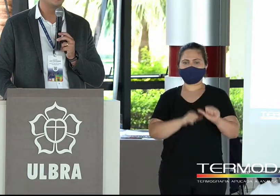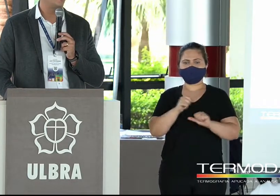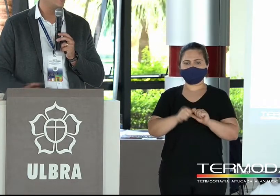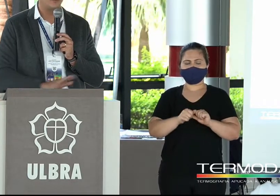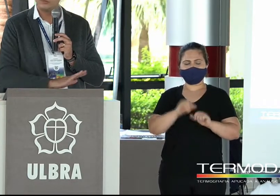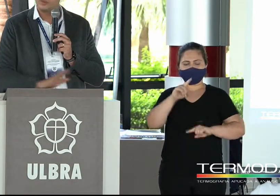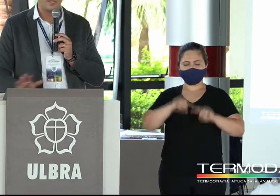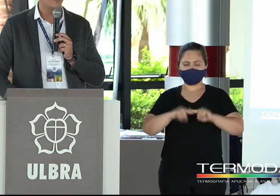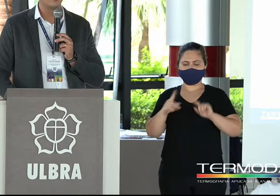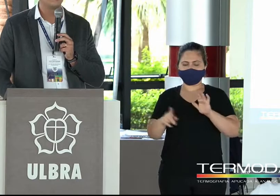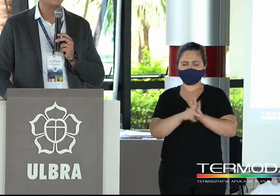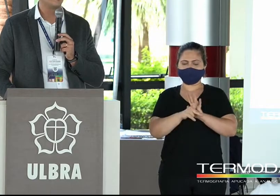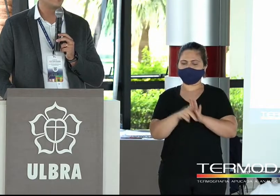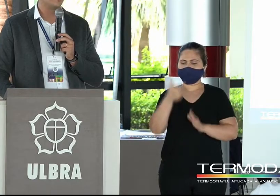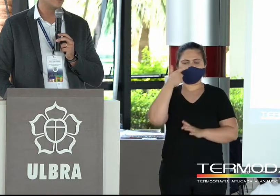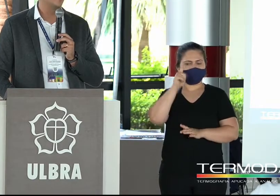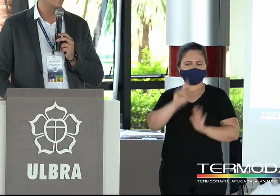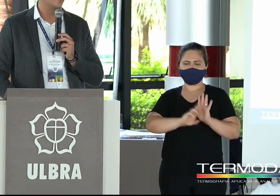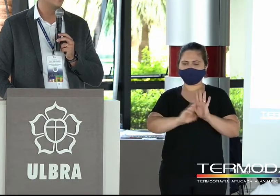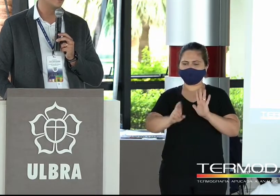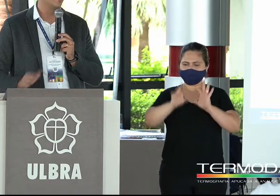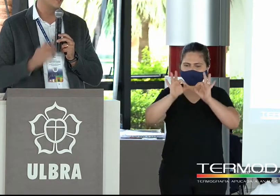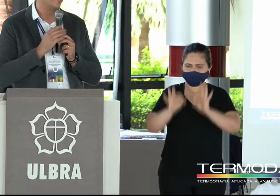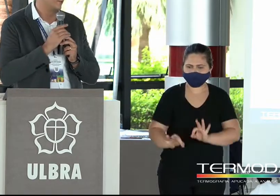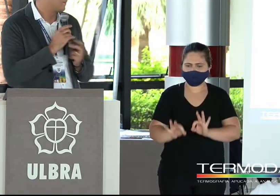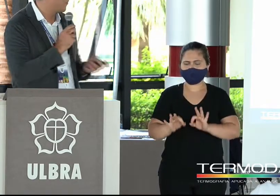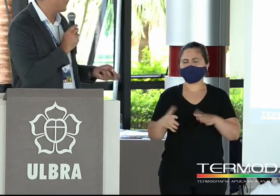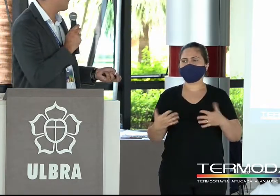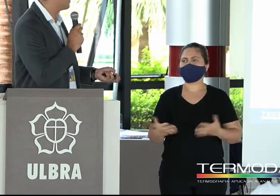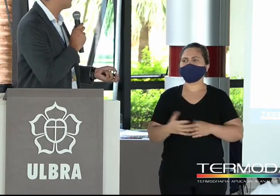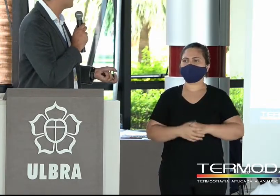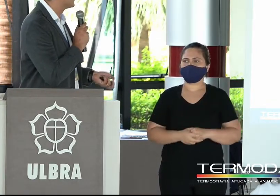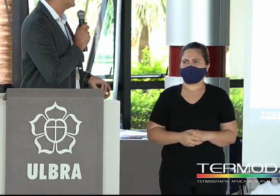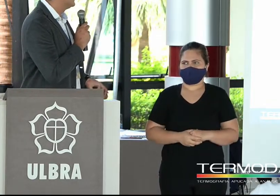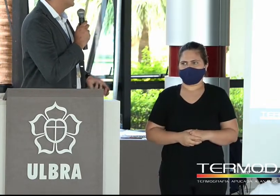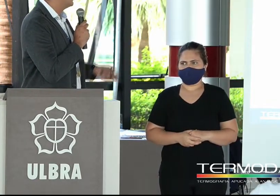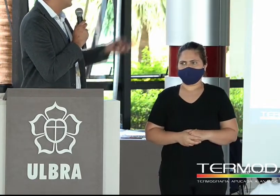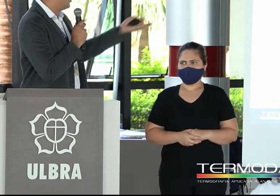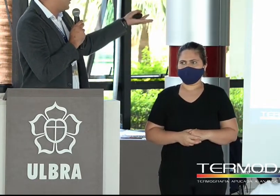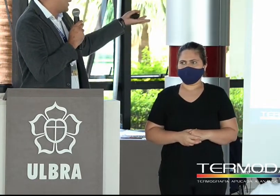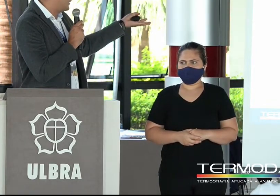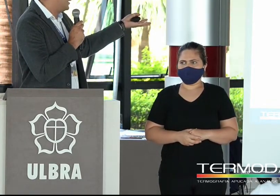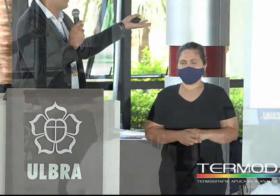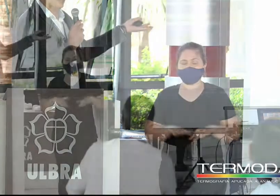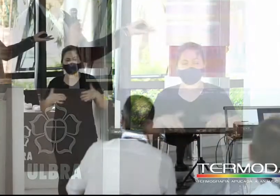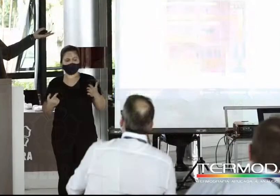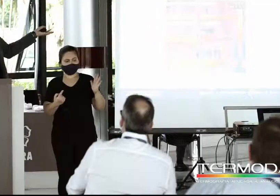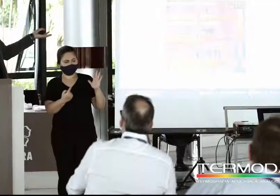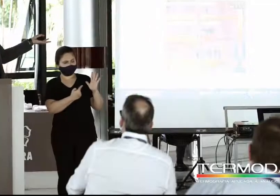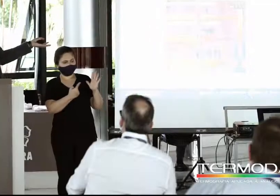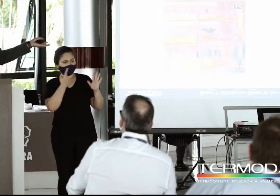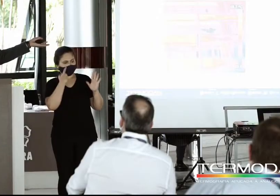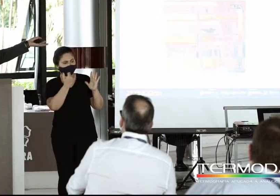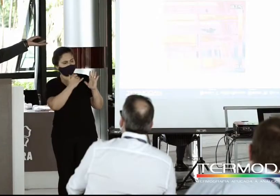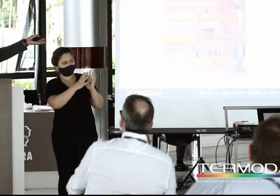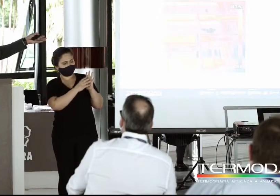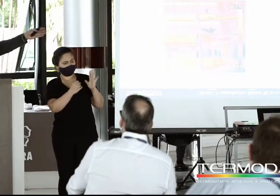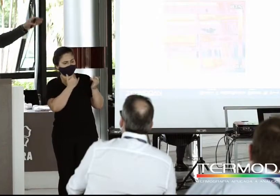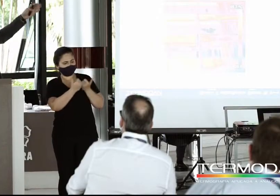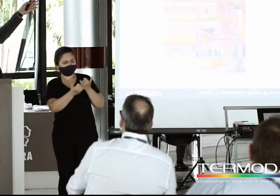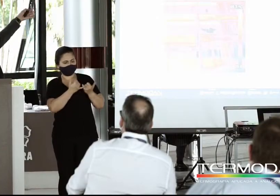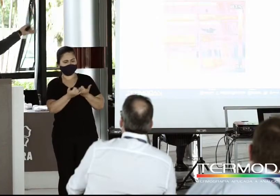emissividade do material, eu não vou ter um resultado adequado da termografia. E aqui, ó, um exemplo